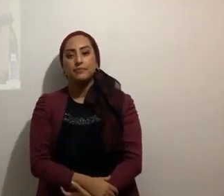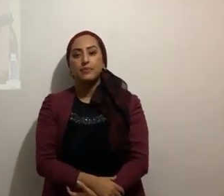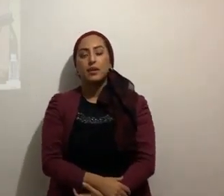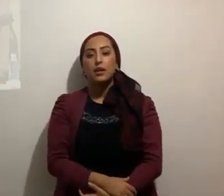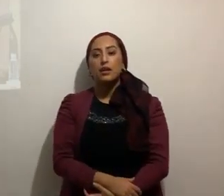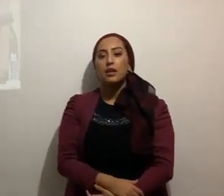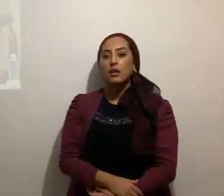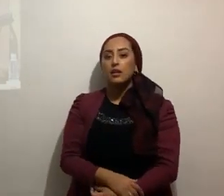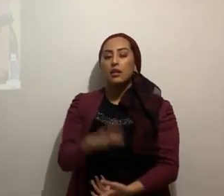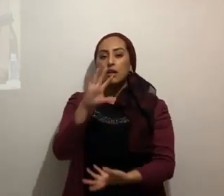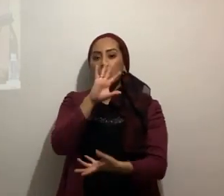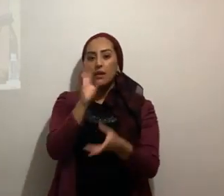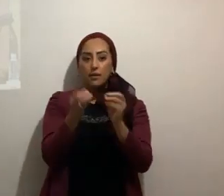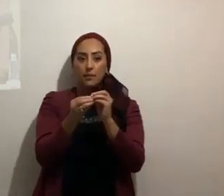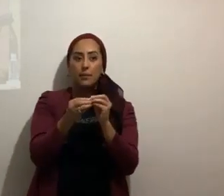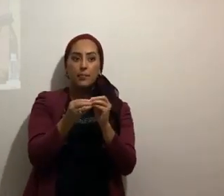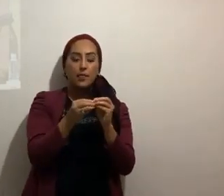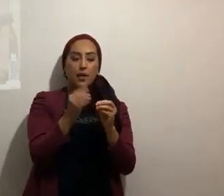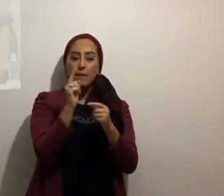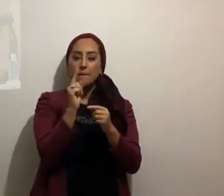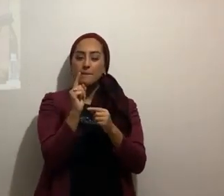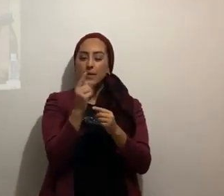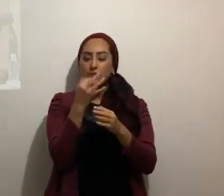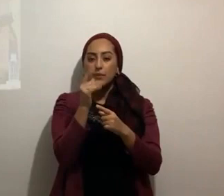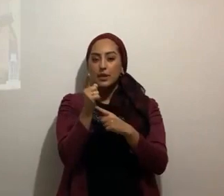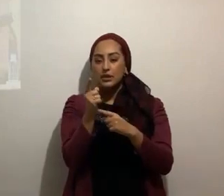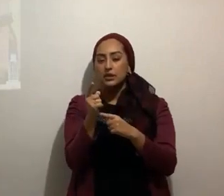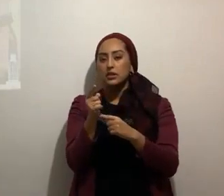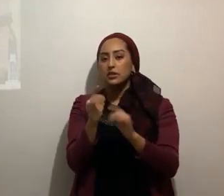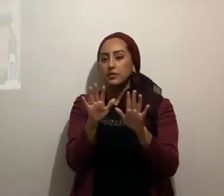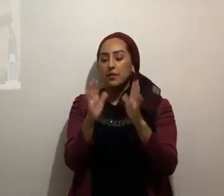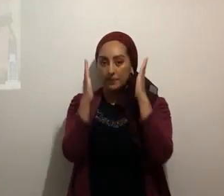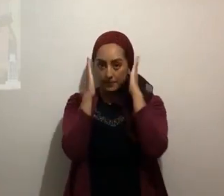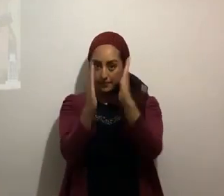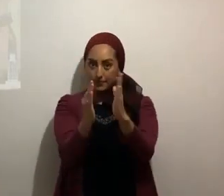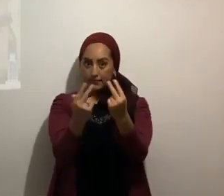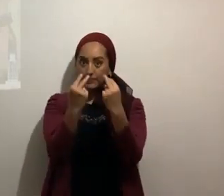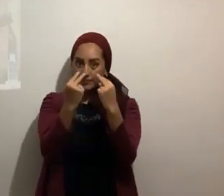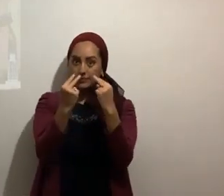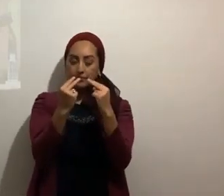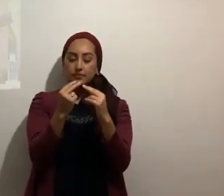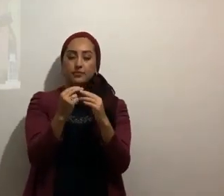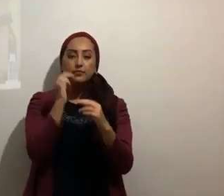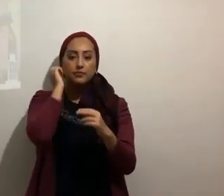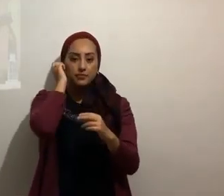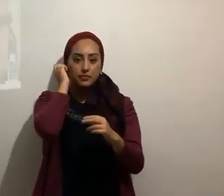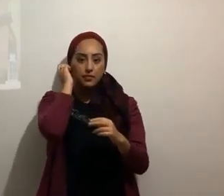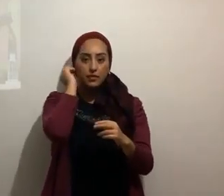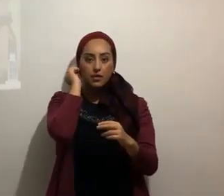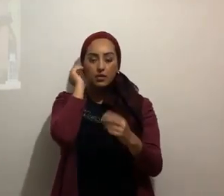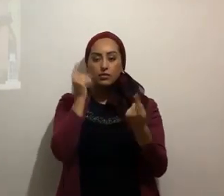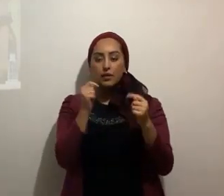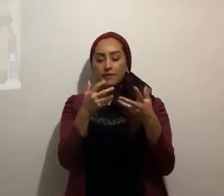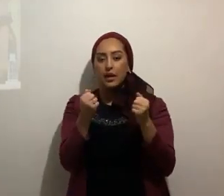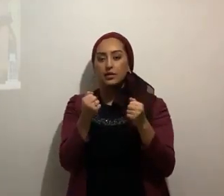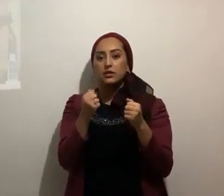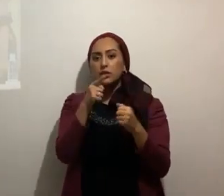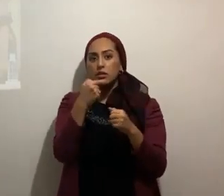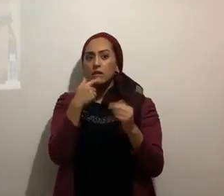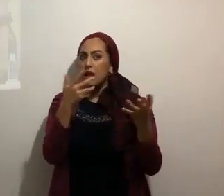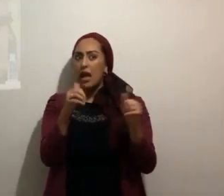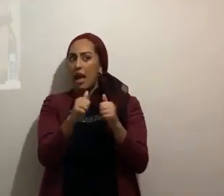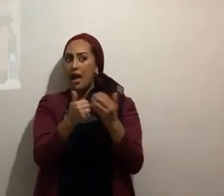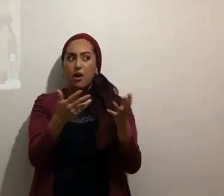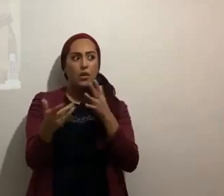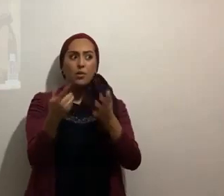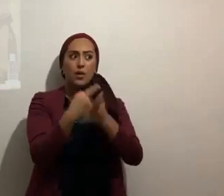darle una repasada y unos minutos aquí. A ver, pongan atención, me voy un poquito ligerito, Tú dirás,